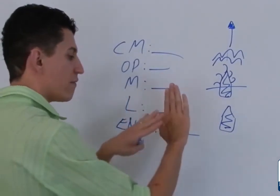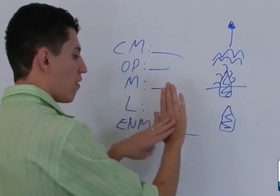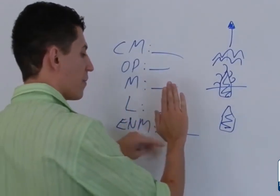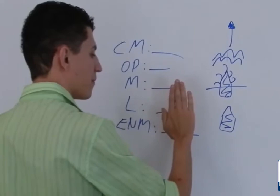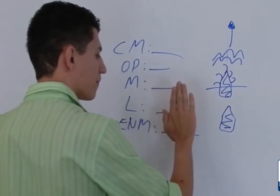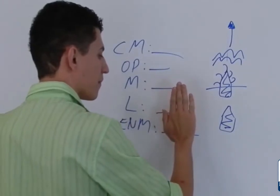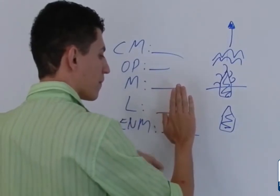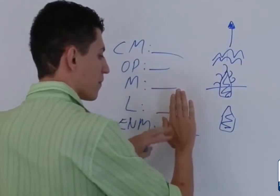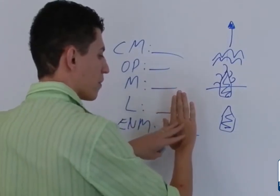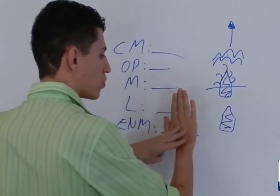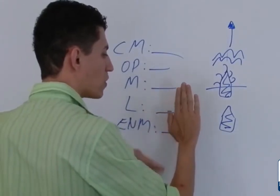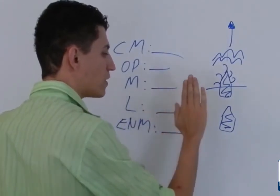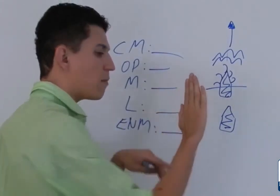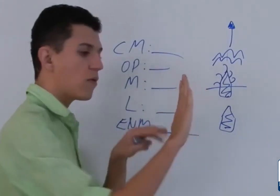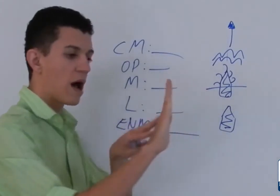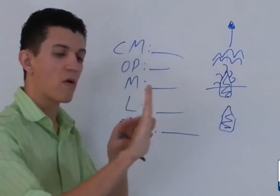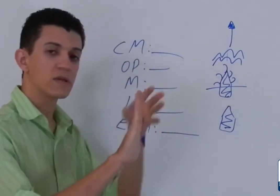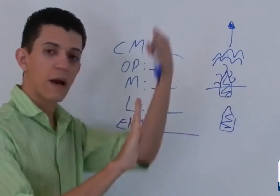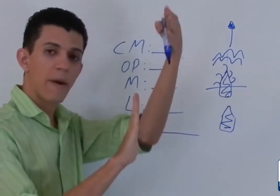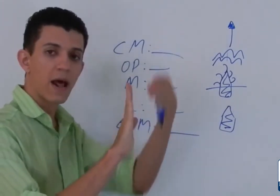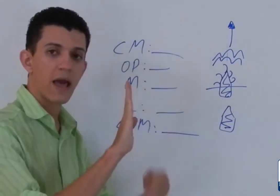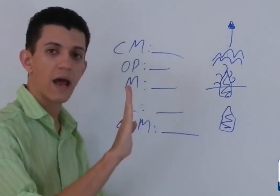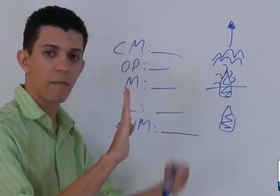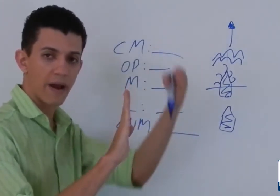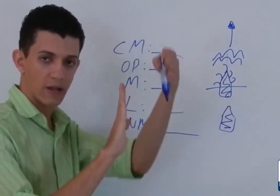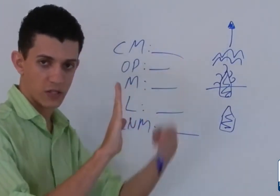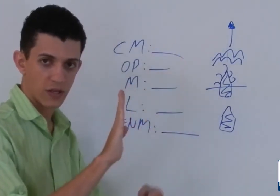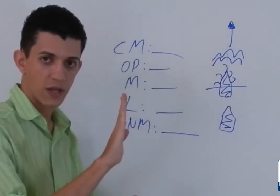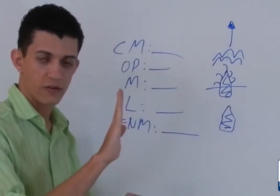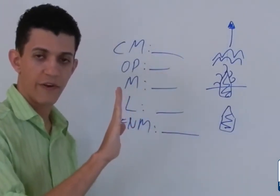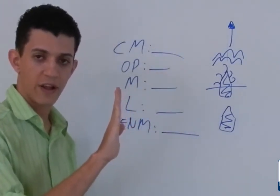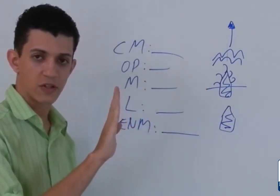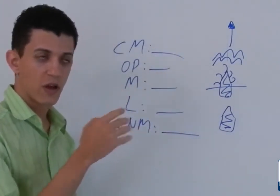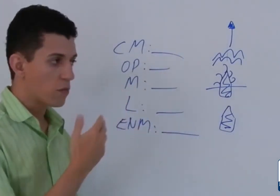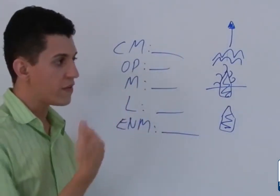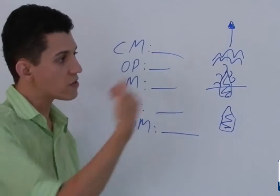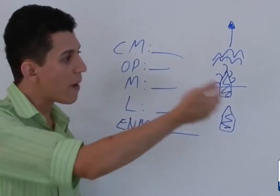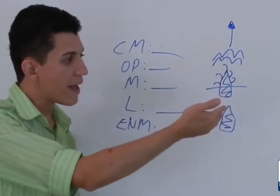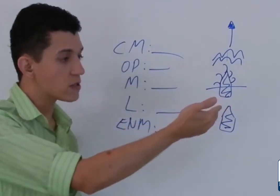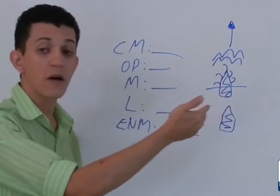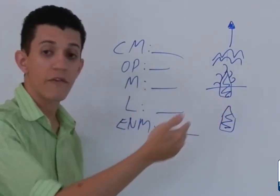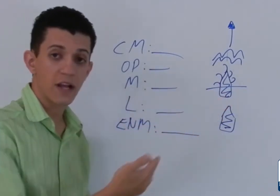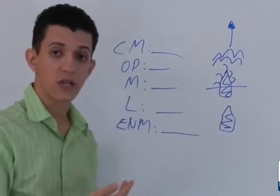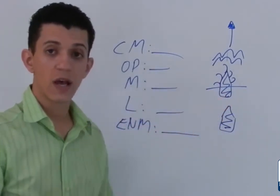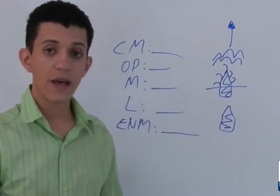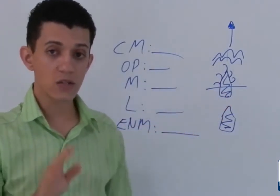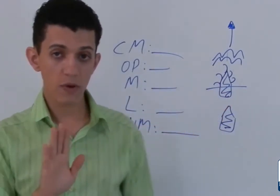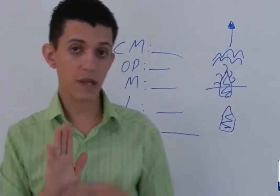forma. O dorso da mão. A mão está paralela à parede de frente, como se tivesse uma parede na sua frente, e a sua mão está